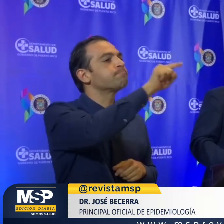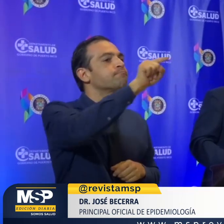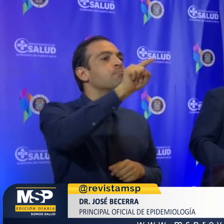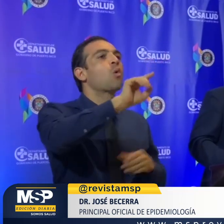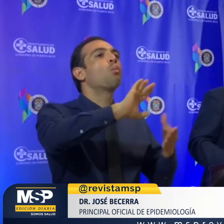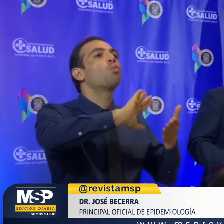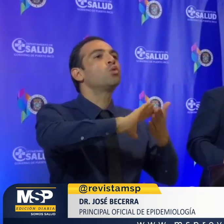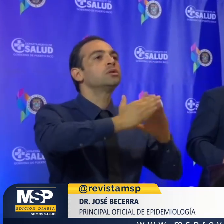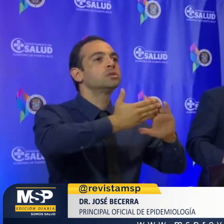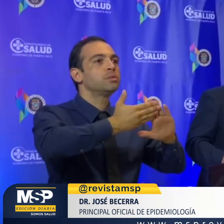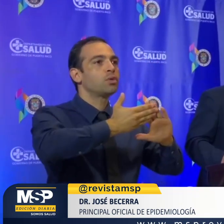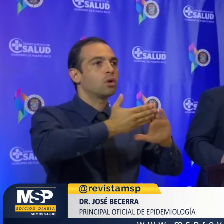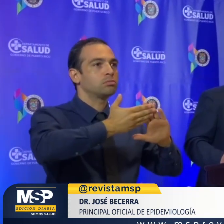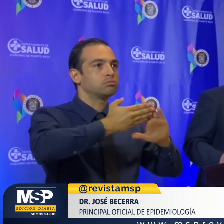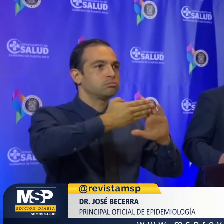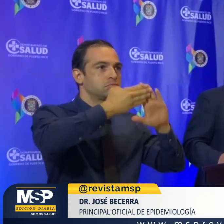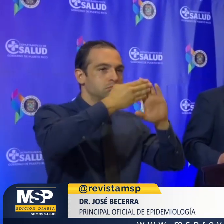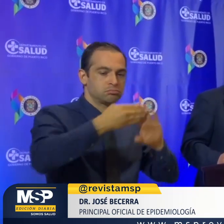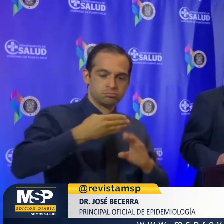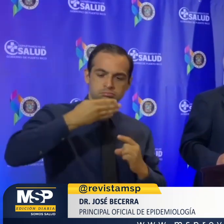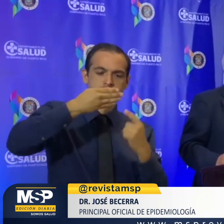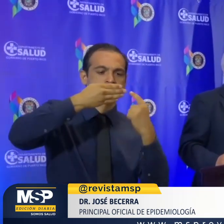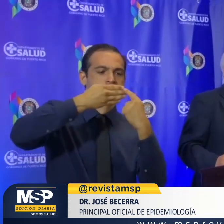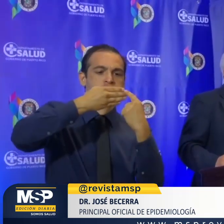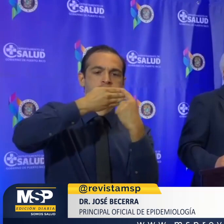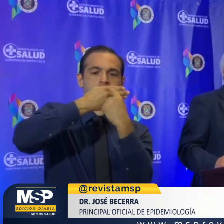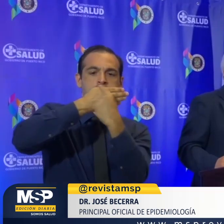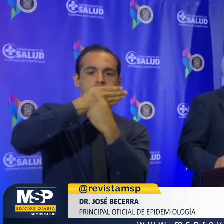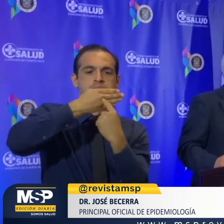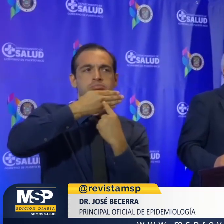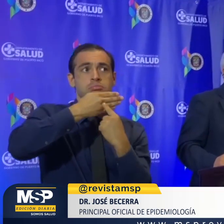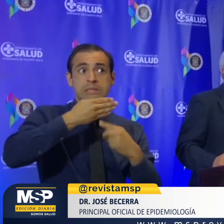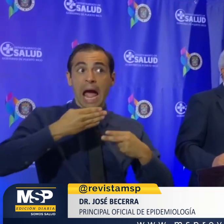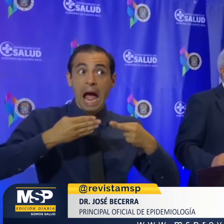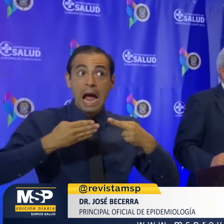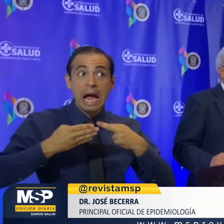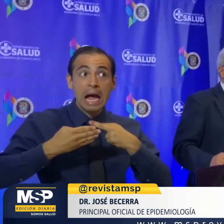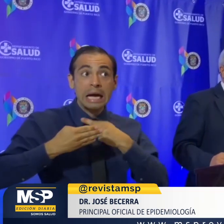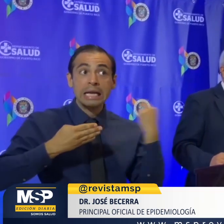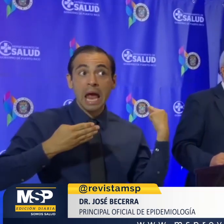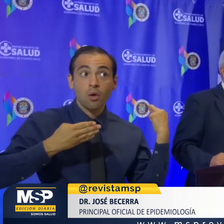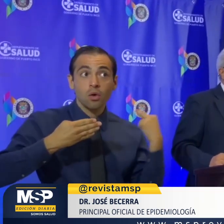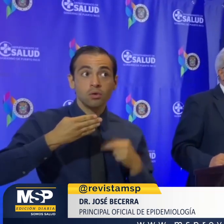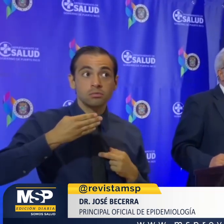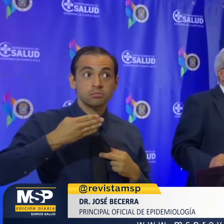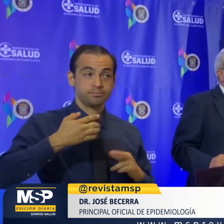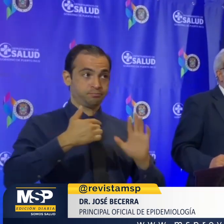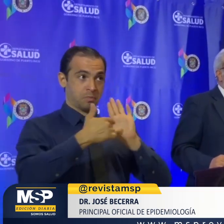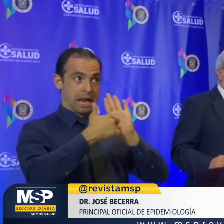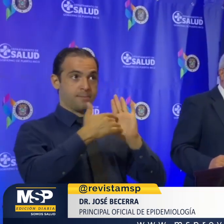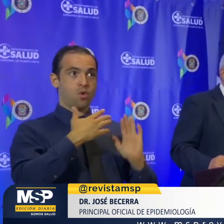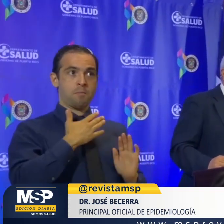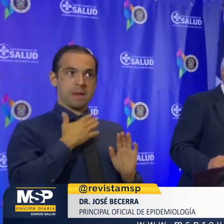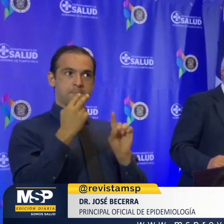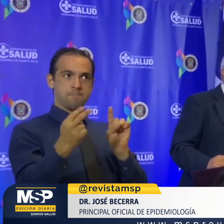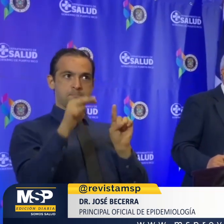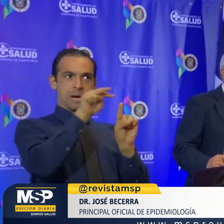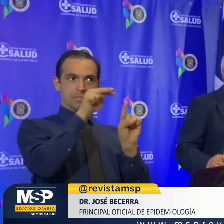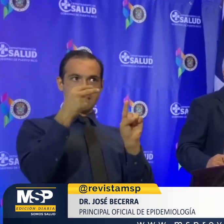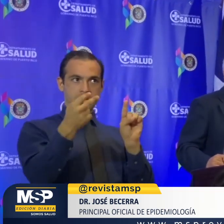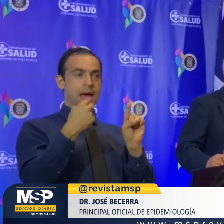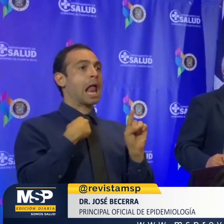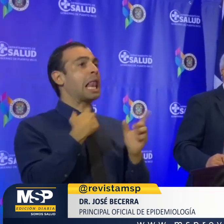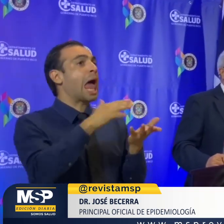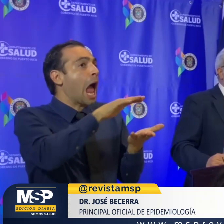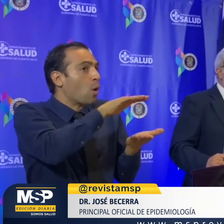en diferentes franjas de riesgo. Yo vengo de la perspectiva que las escuelas